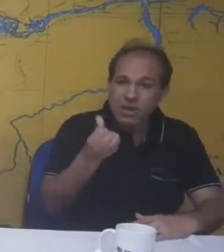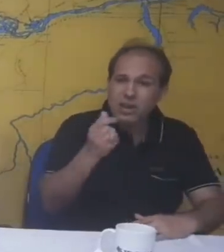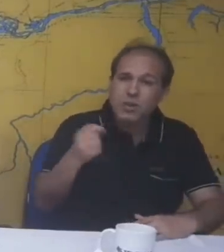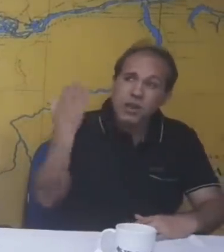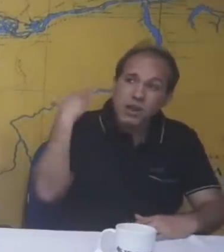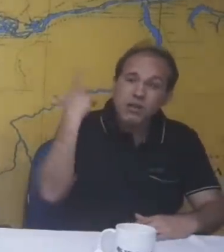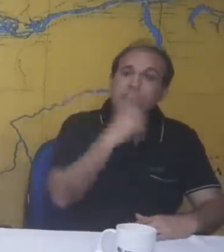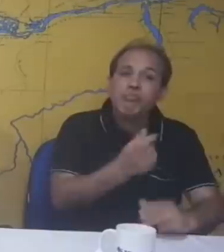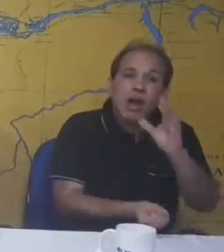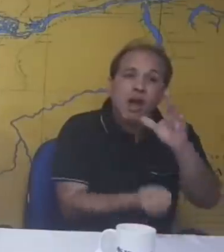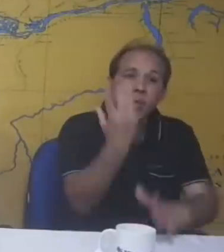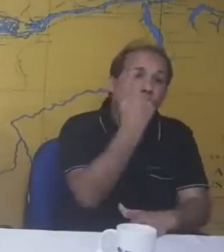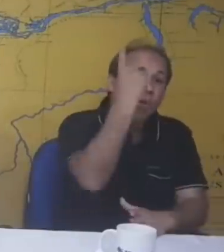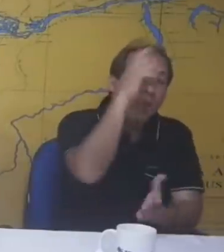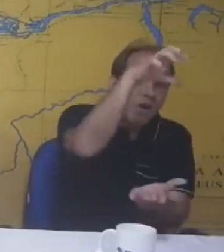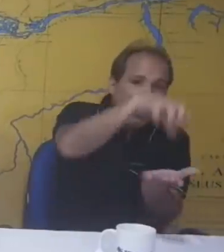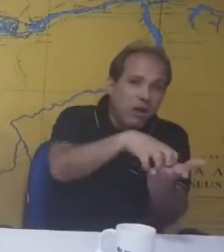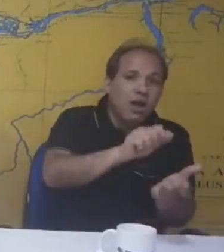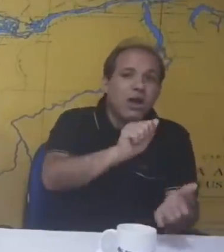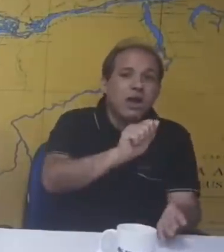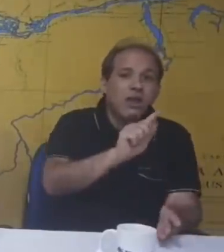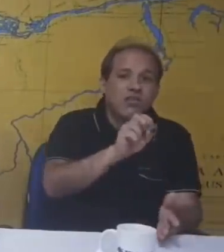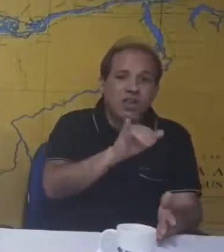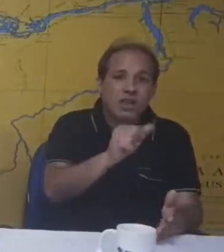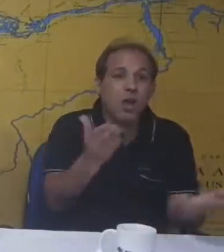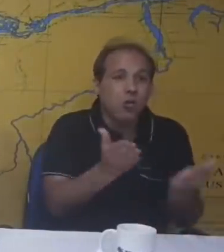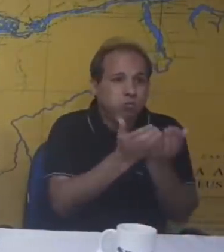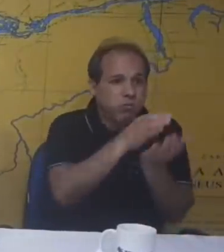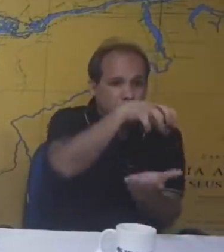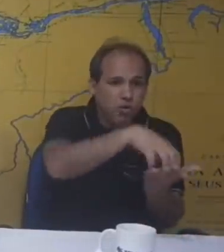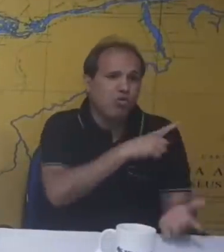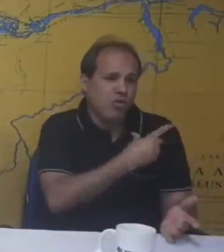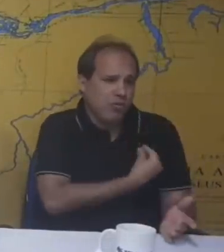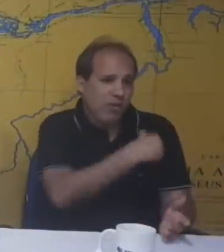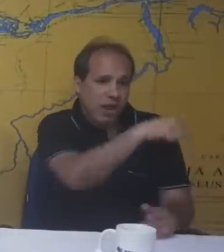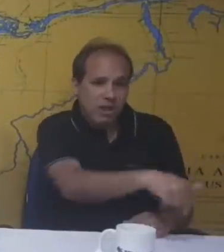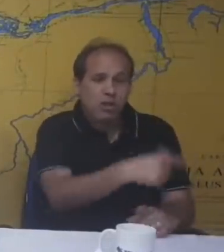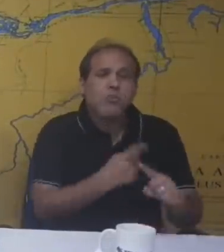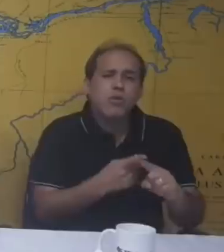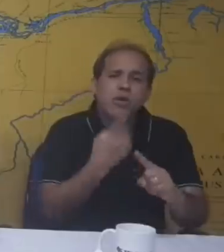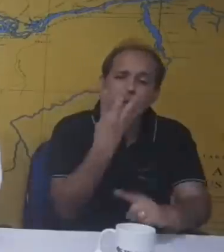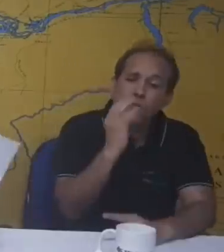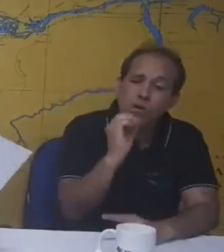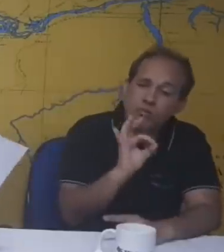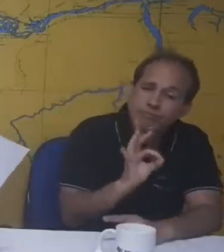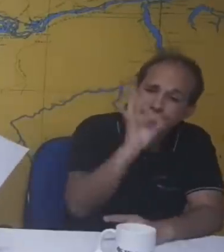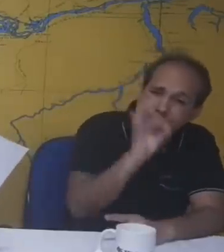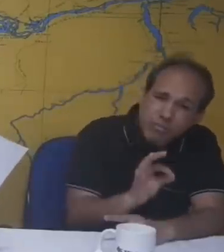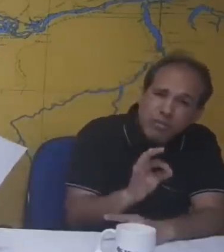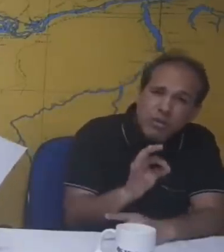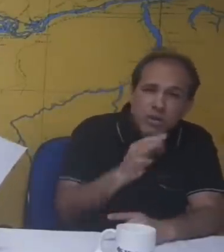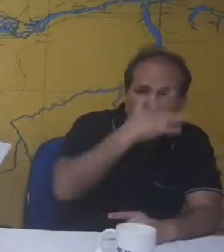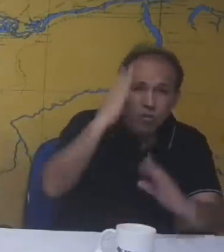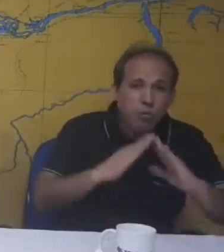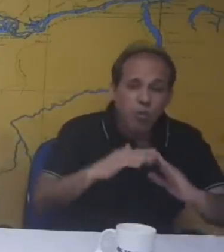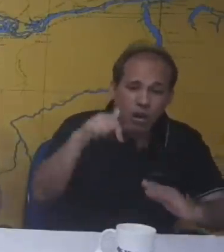nós abrimos uma agência. Então hoje o barco está aqui porque 40% dos